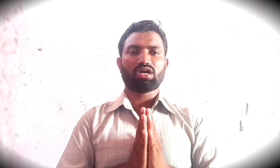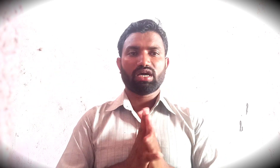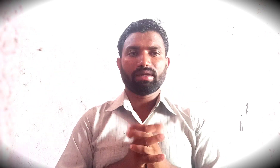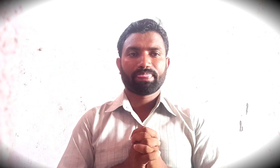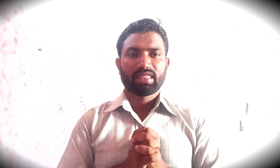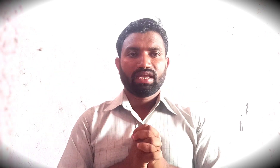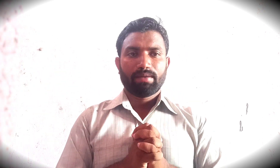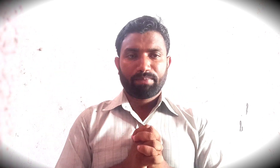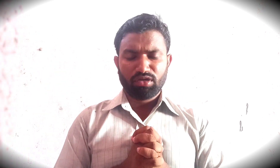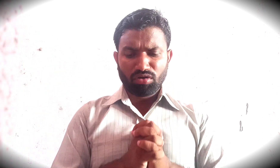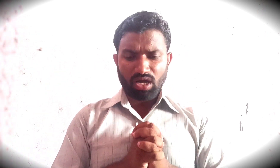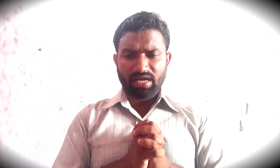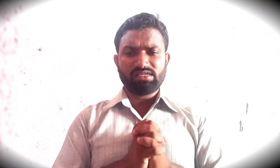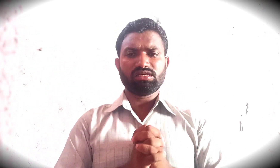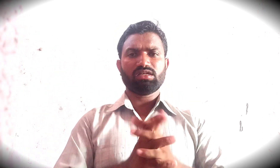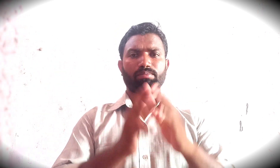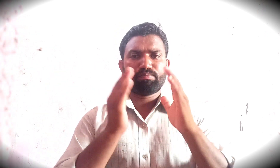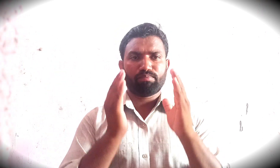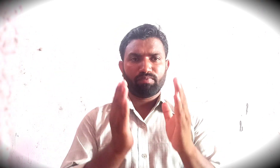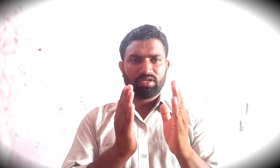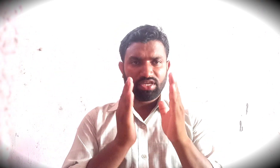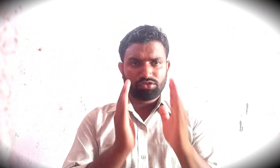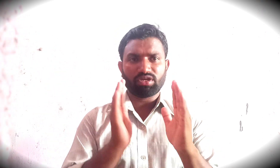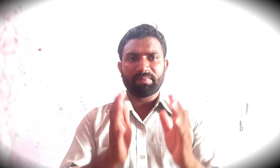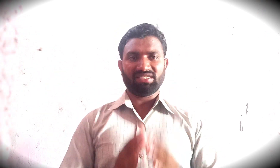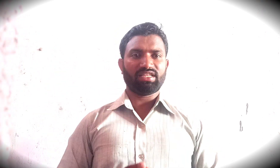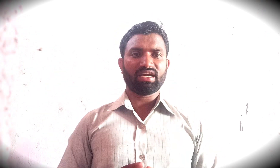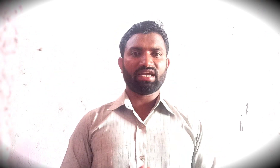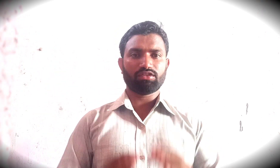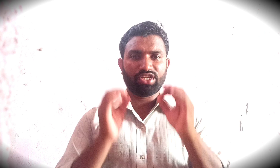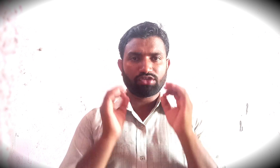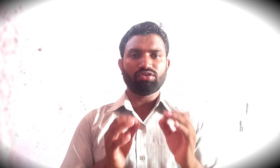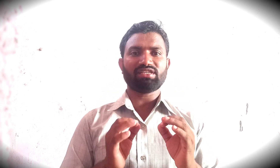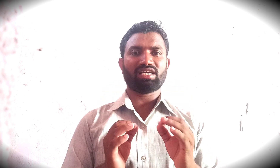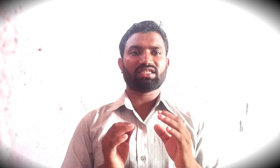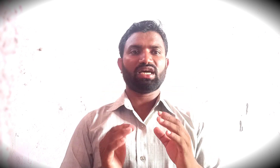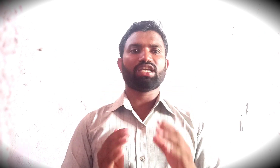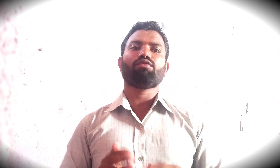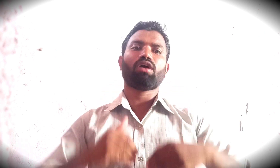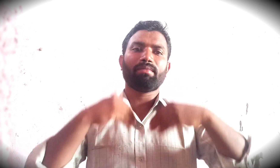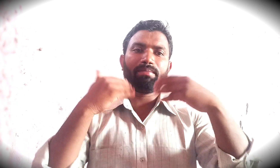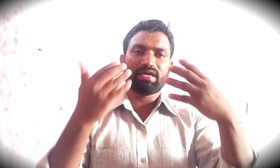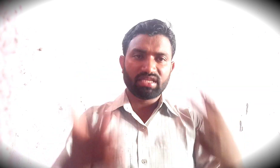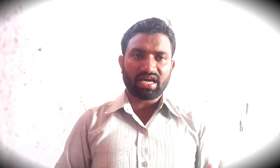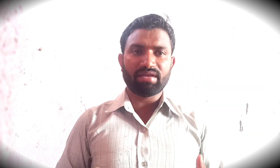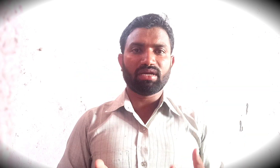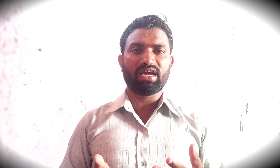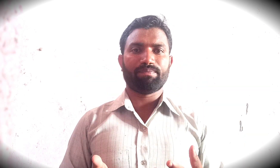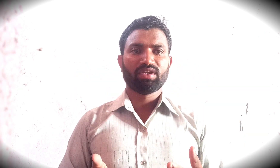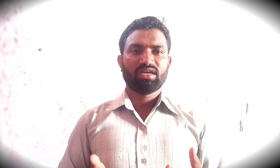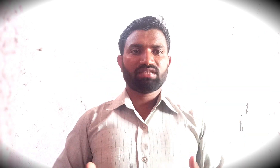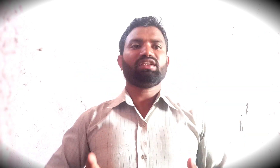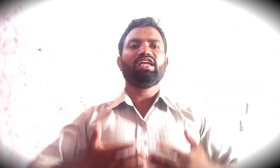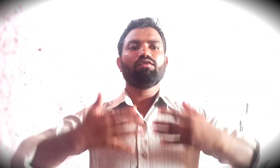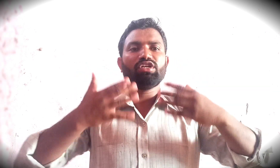है। प्रियो, आज यीशु के पास अधिकार है, तो यीशु ये चाहता है कि वो हमें भी अधिकारी बनाए, इसीलिए वो इन